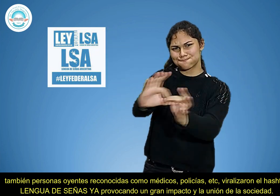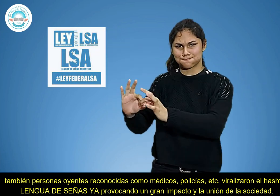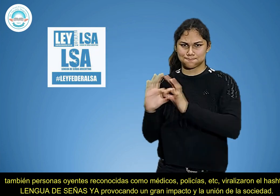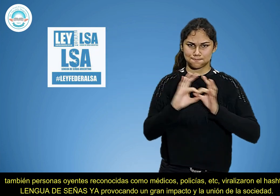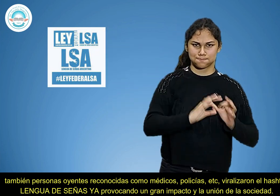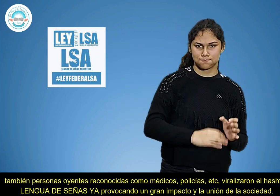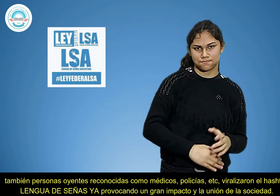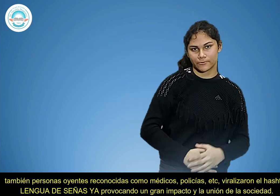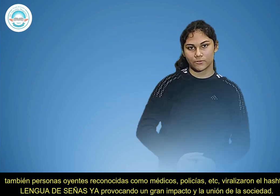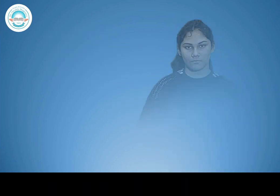sociedad.